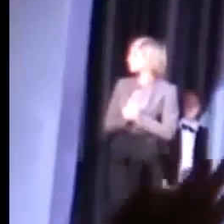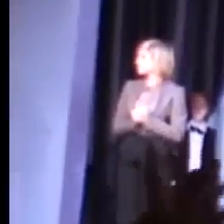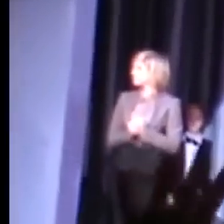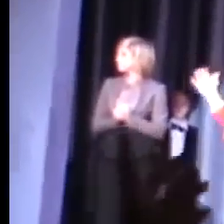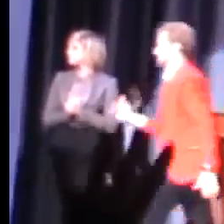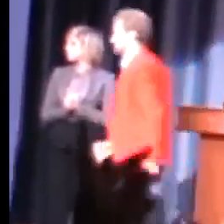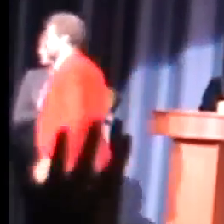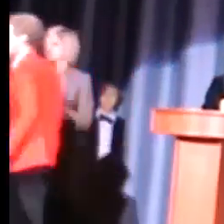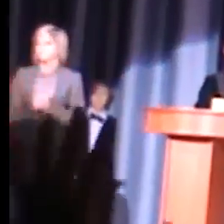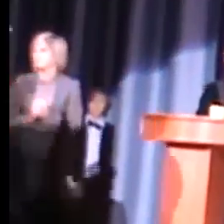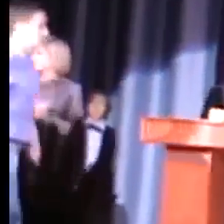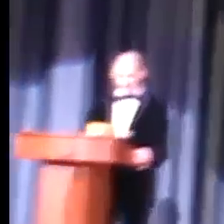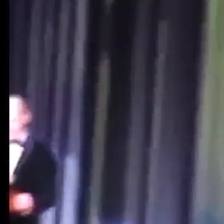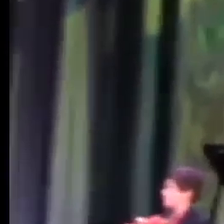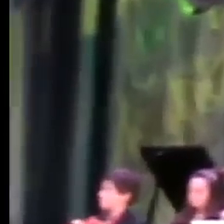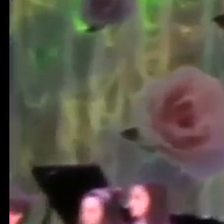выходите.